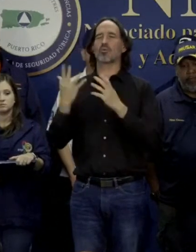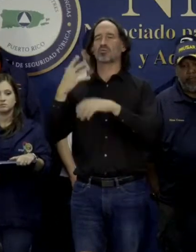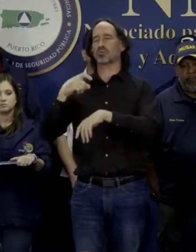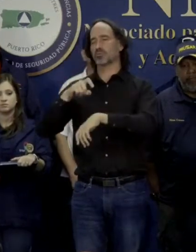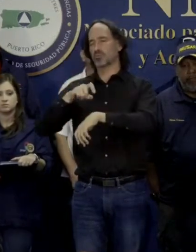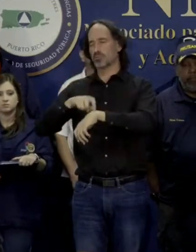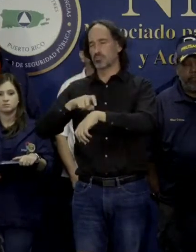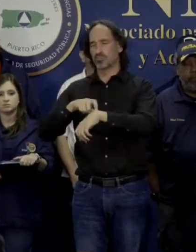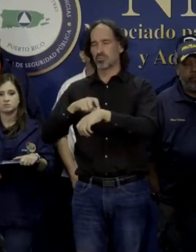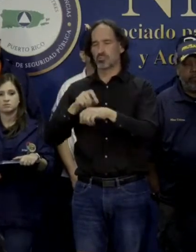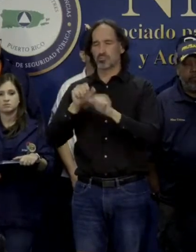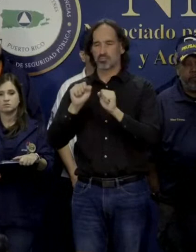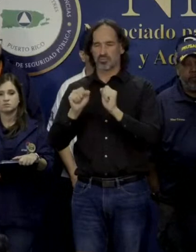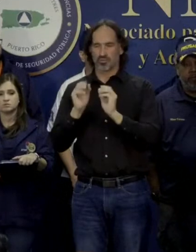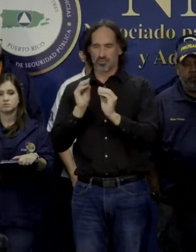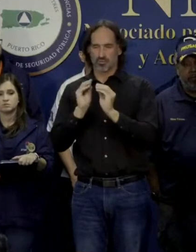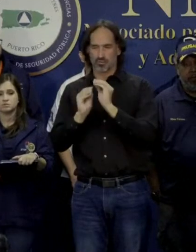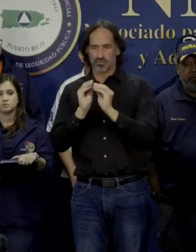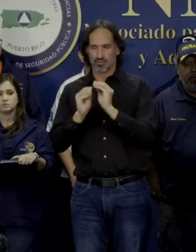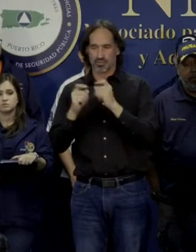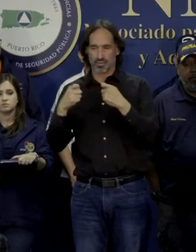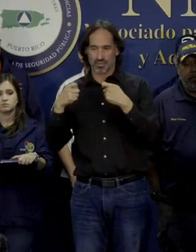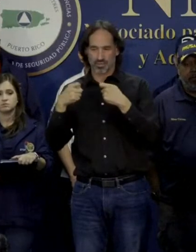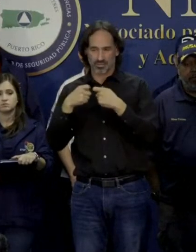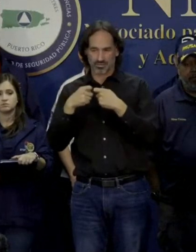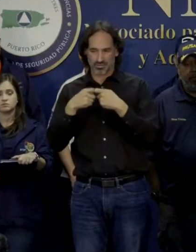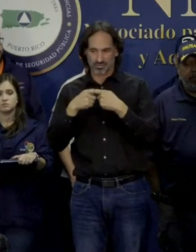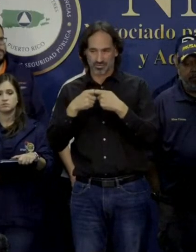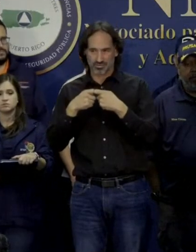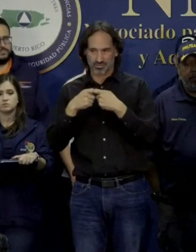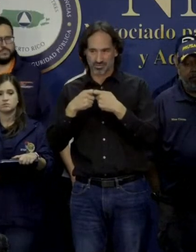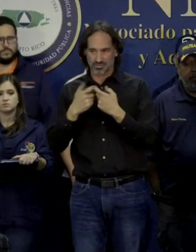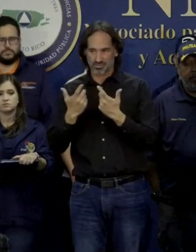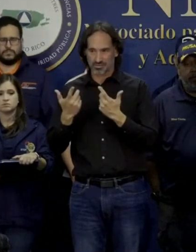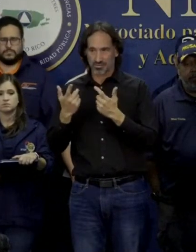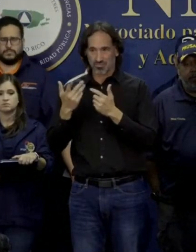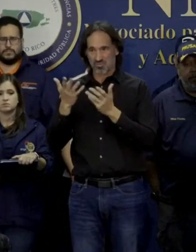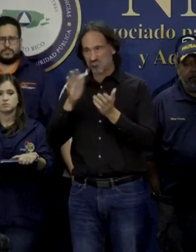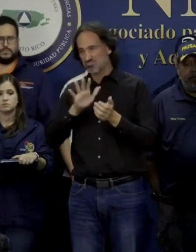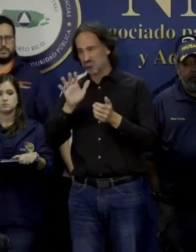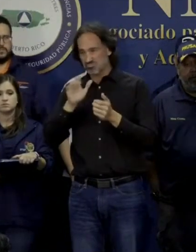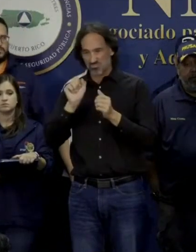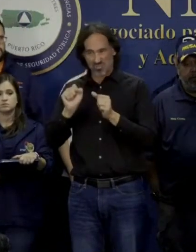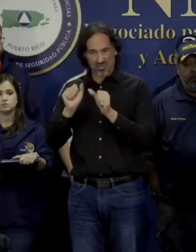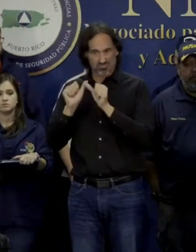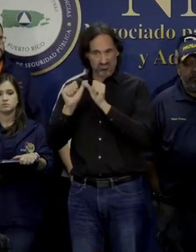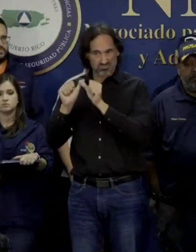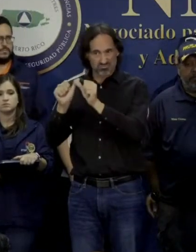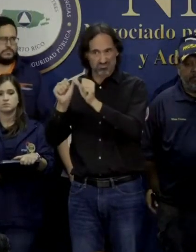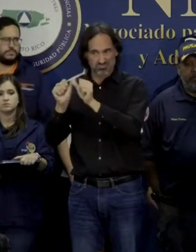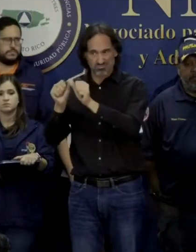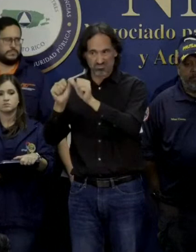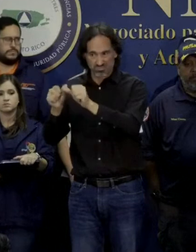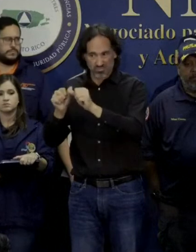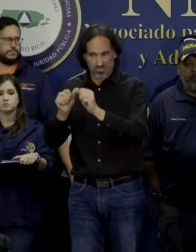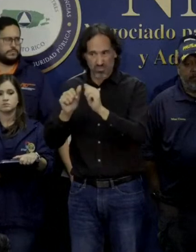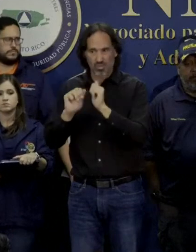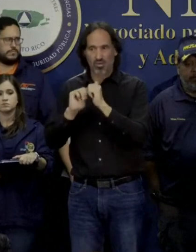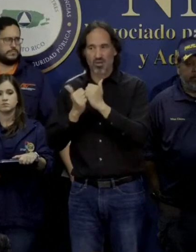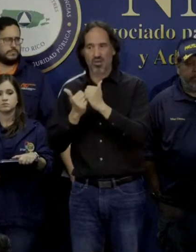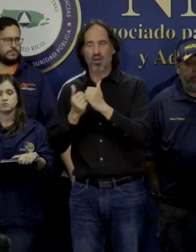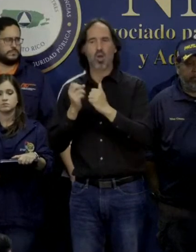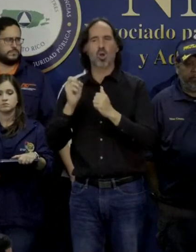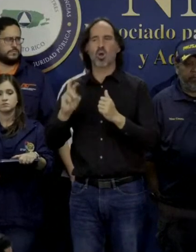las el tiempo de cuánto ellos podrían aguantar en una situación como la que están ahora para que no se caigan otra vez las telecomunicaciones.